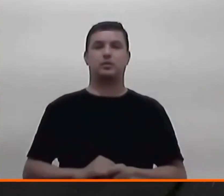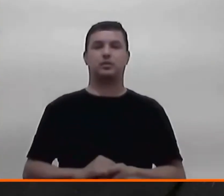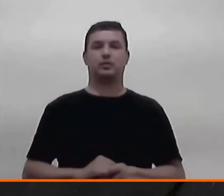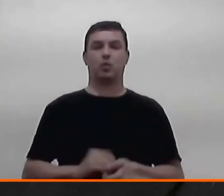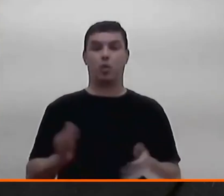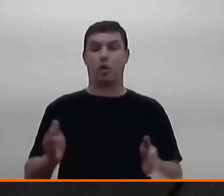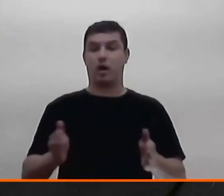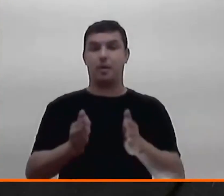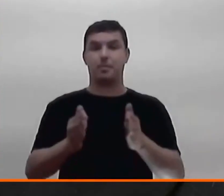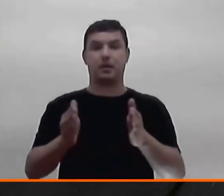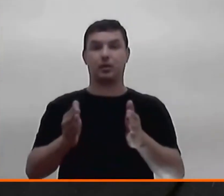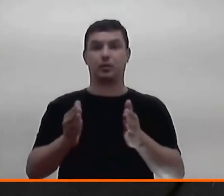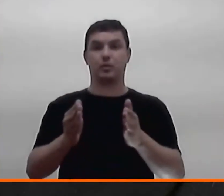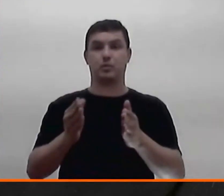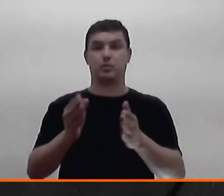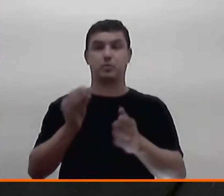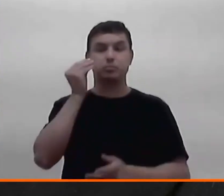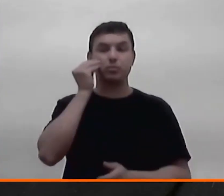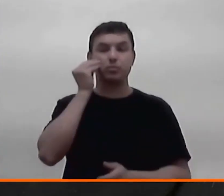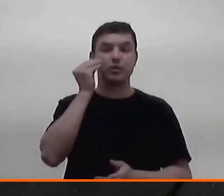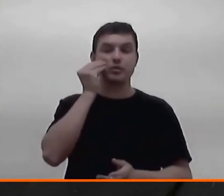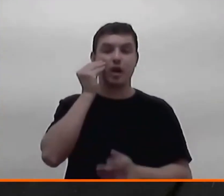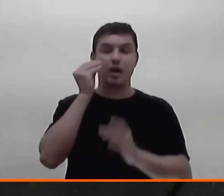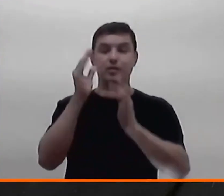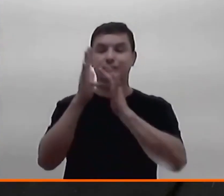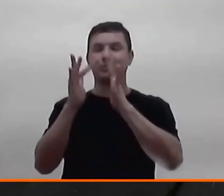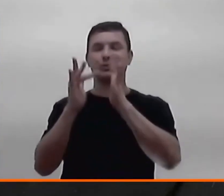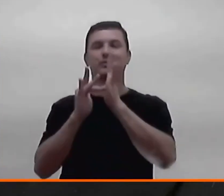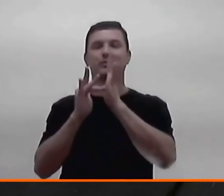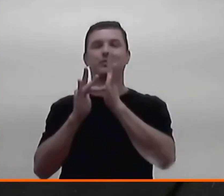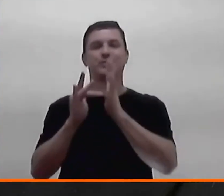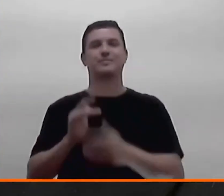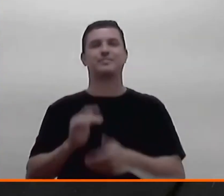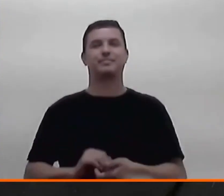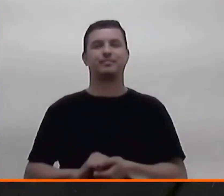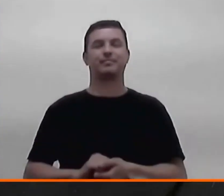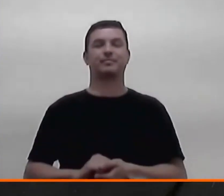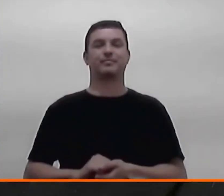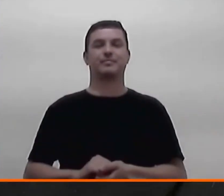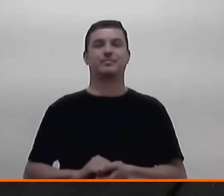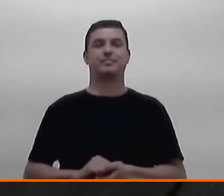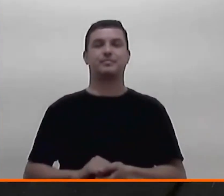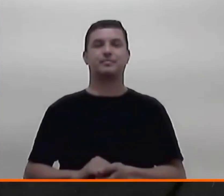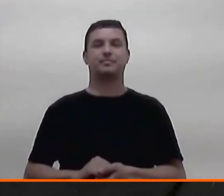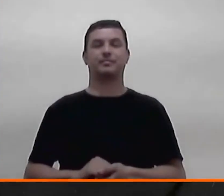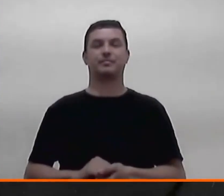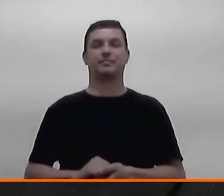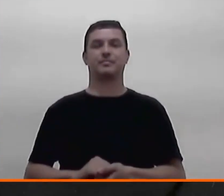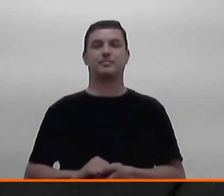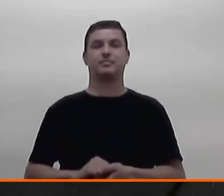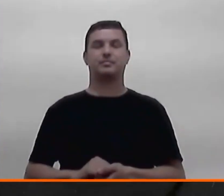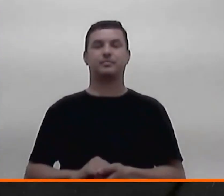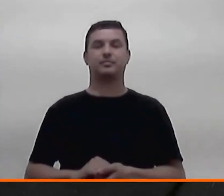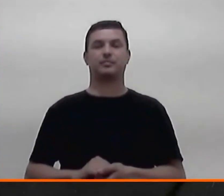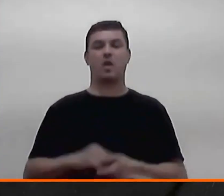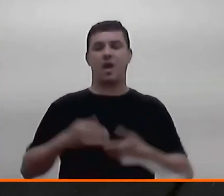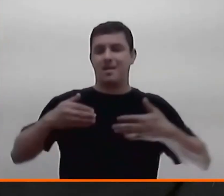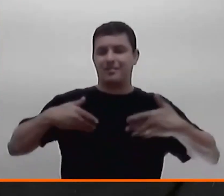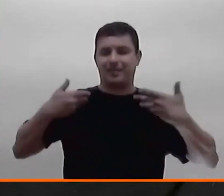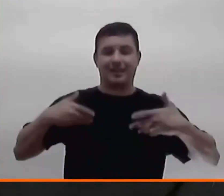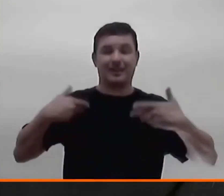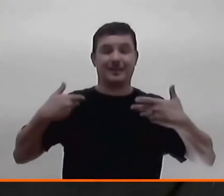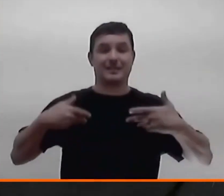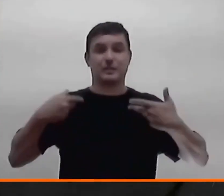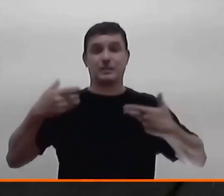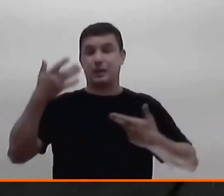Beijar o filho. Aleluia. Ó Senhor Jesus, bem-aventurados todos os que